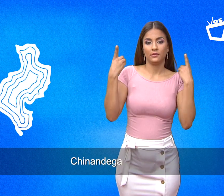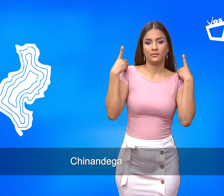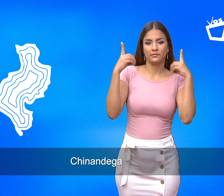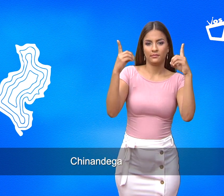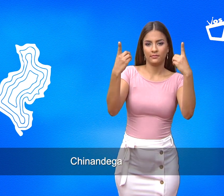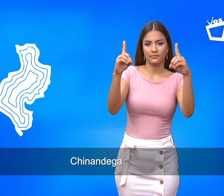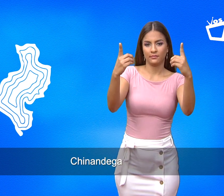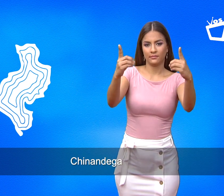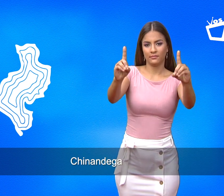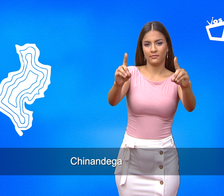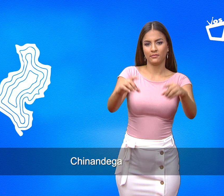chinandega